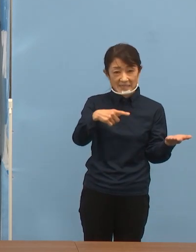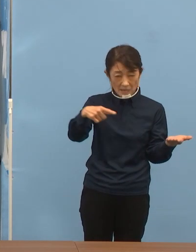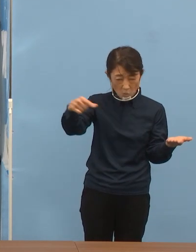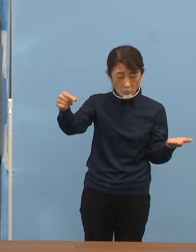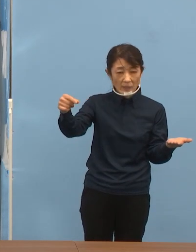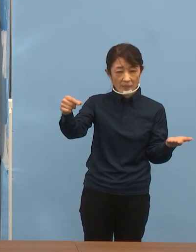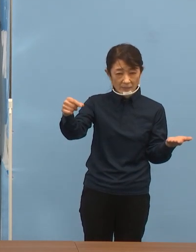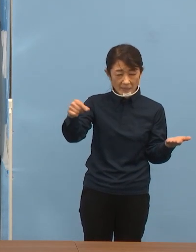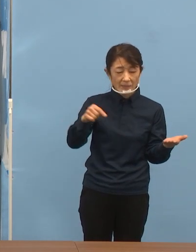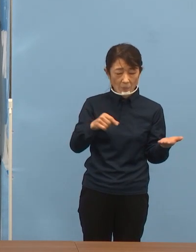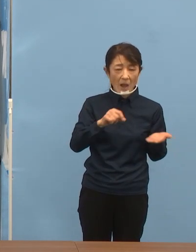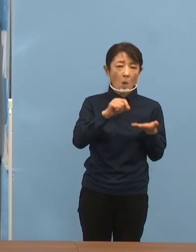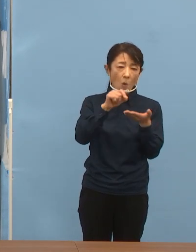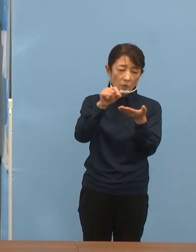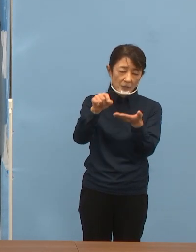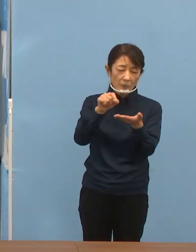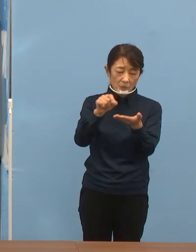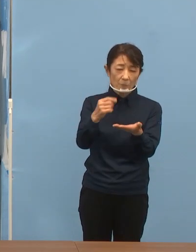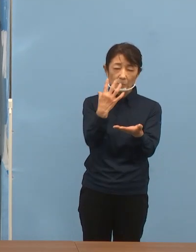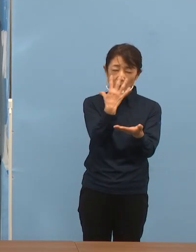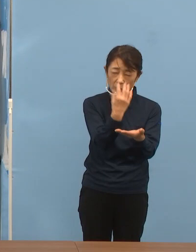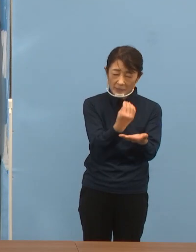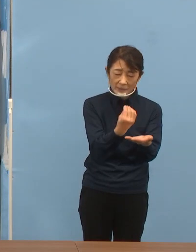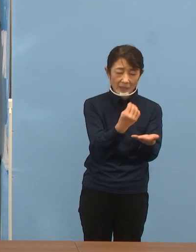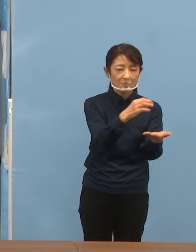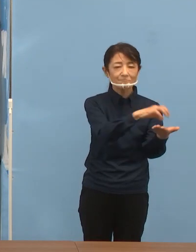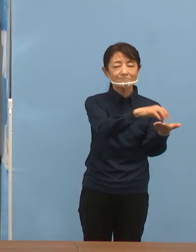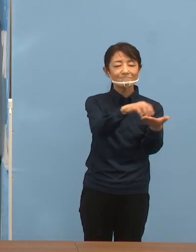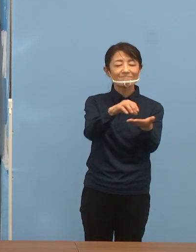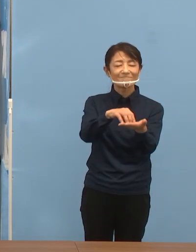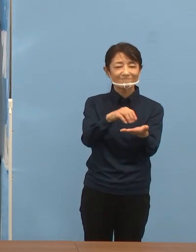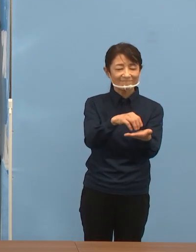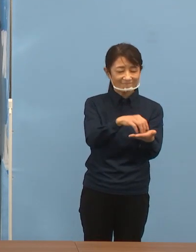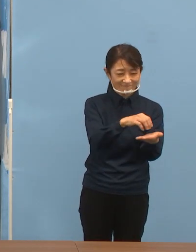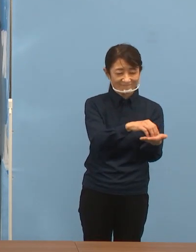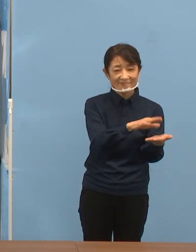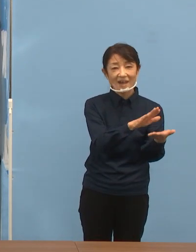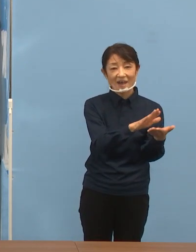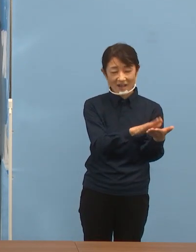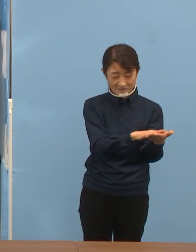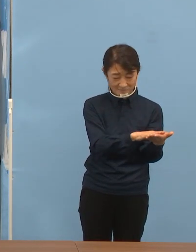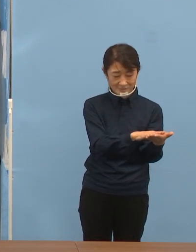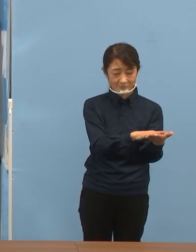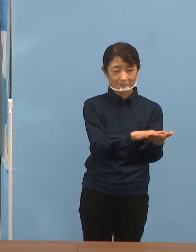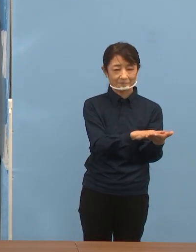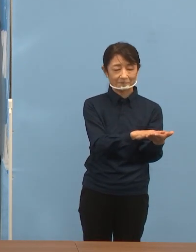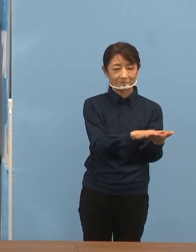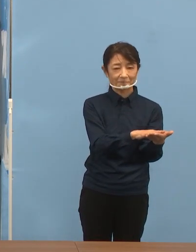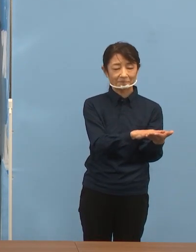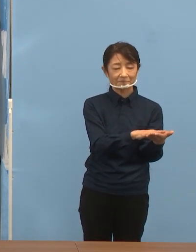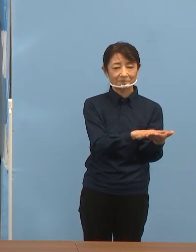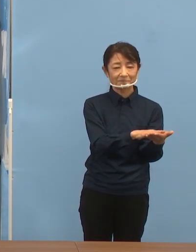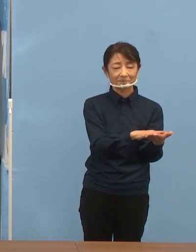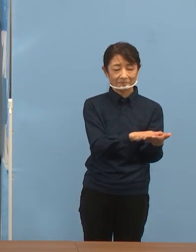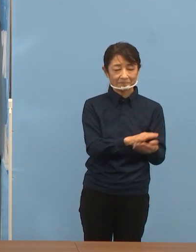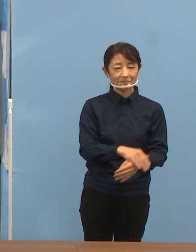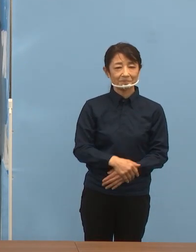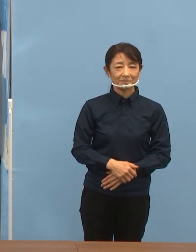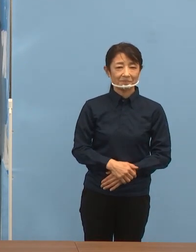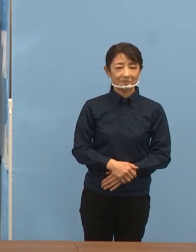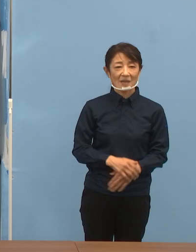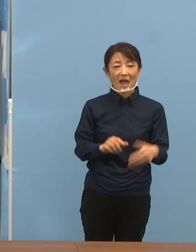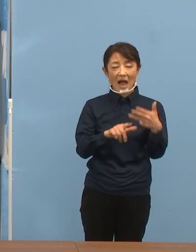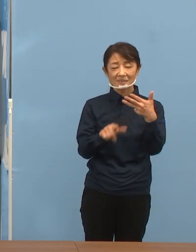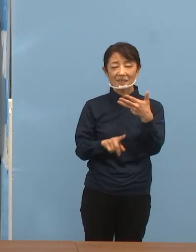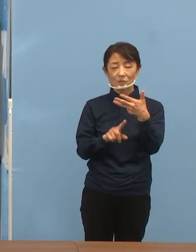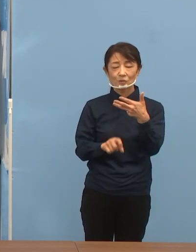り物として魅力ある長崎県産品を集めた夏のギフトコーナーを設置をしております。8月